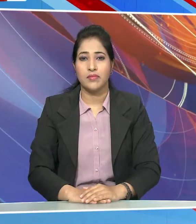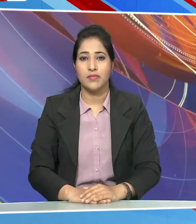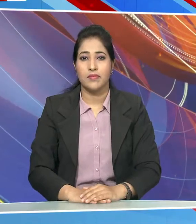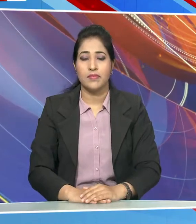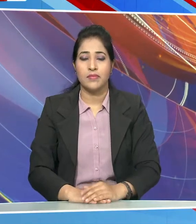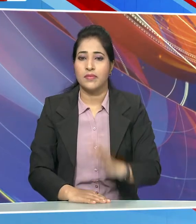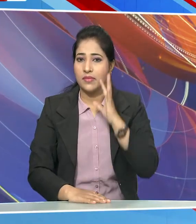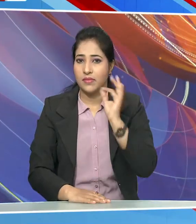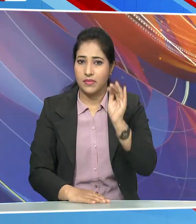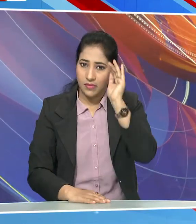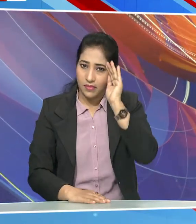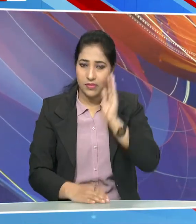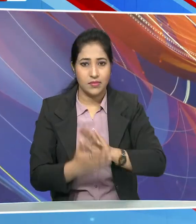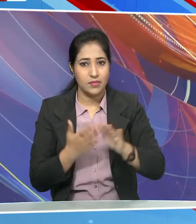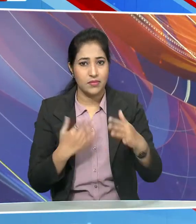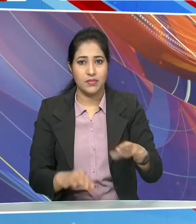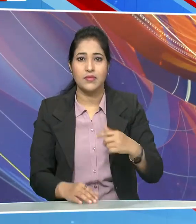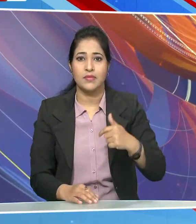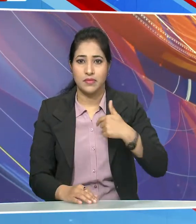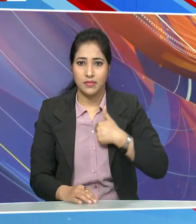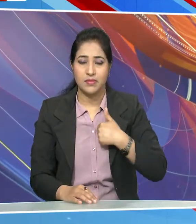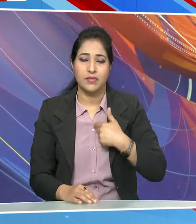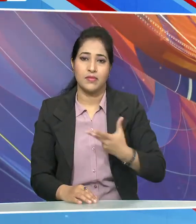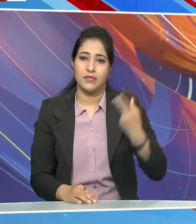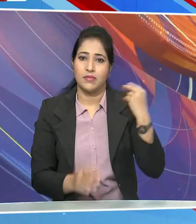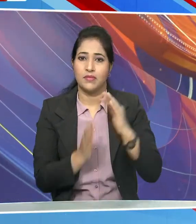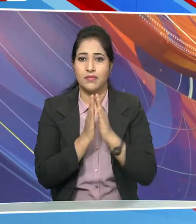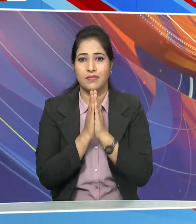तो उसके साथ इस विशेष बुलेटिन नमस्कार